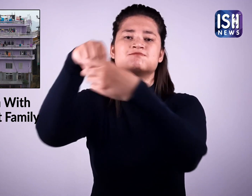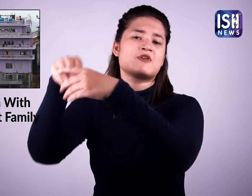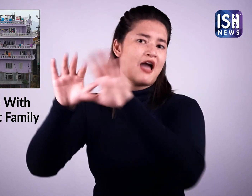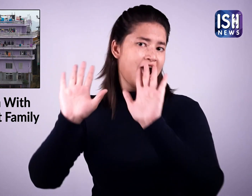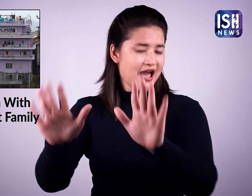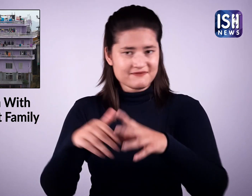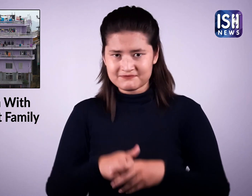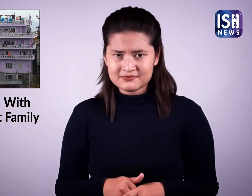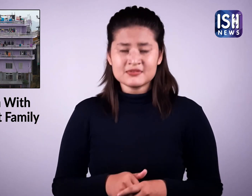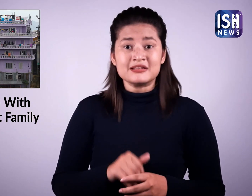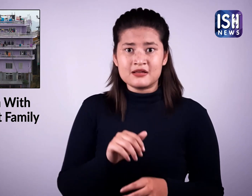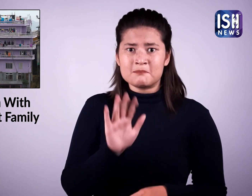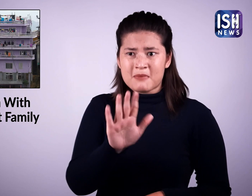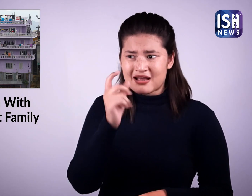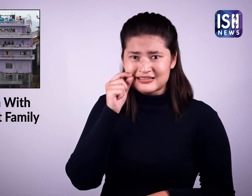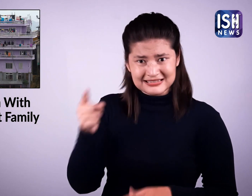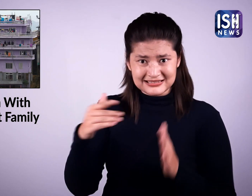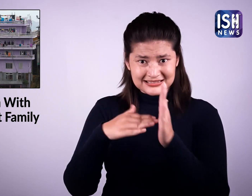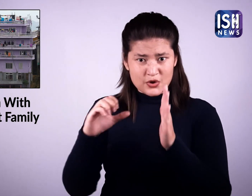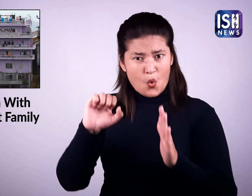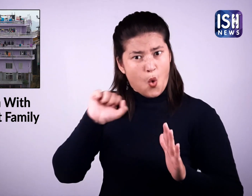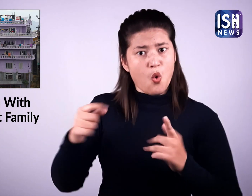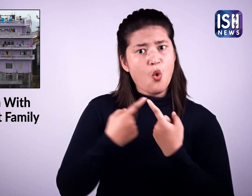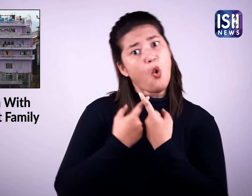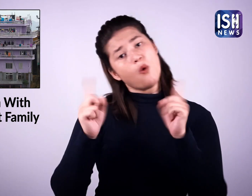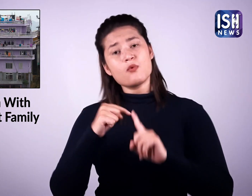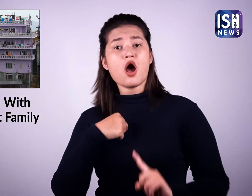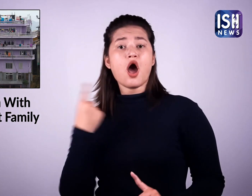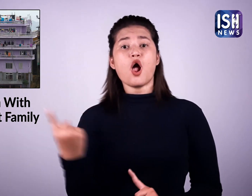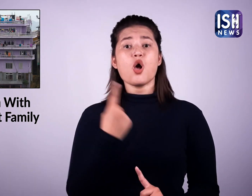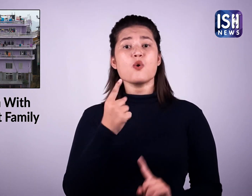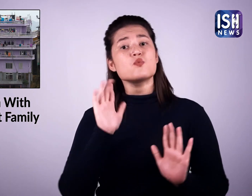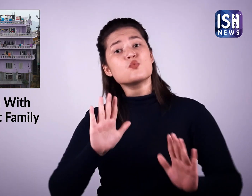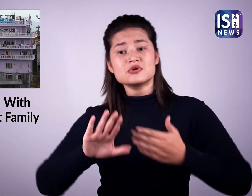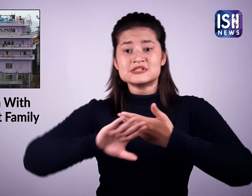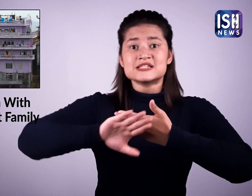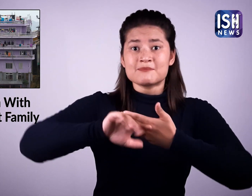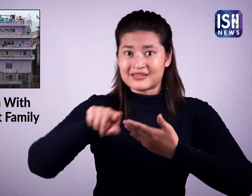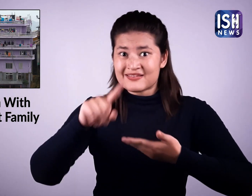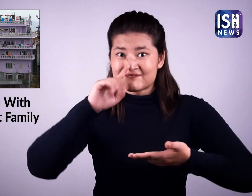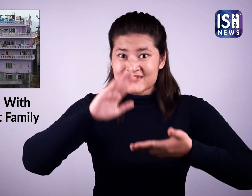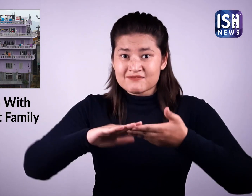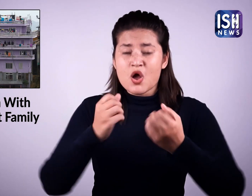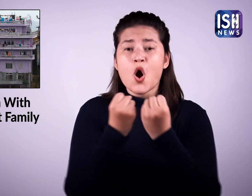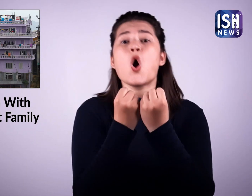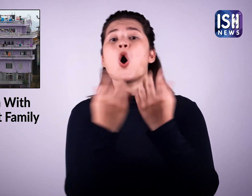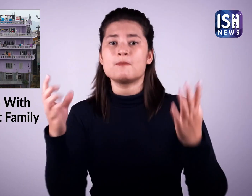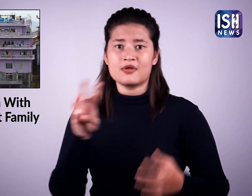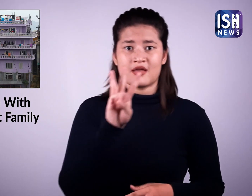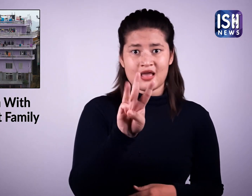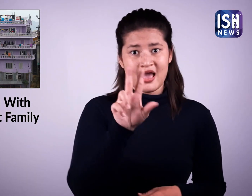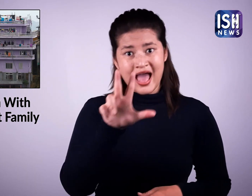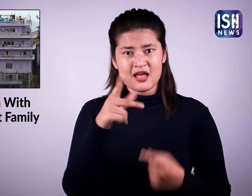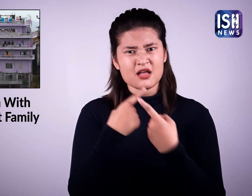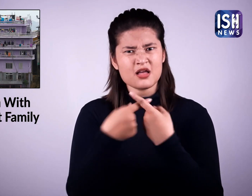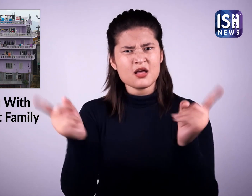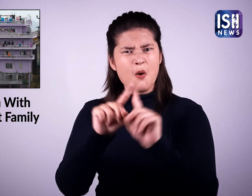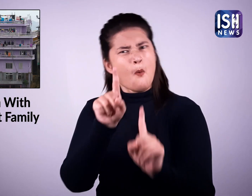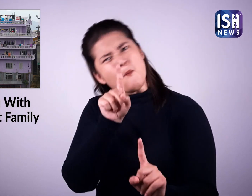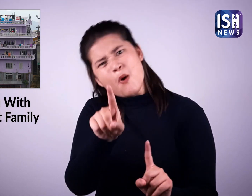के साथ अलग रहती है चन्ना अलग एक कमरे में रहते है जबकि उनकी पत्निया एक ही कमरे में एक साथ रहती